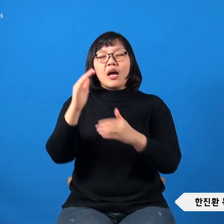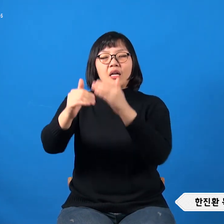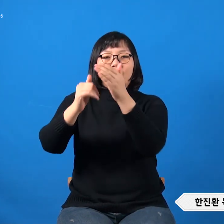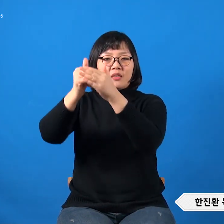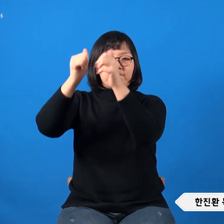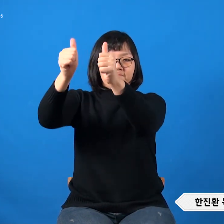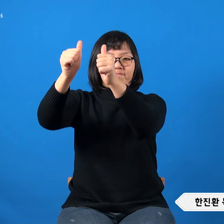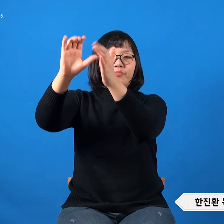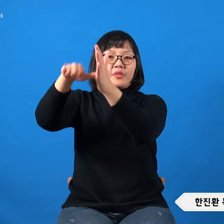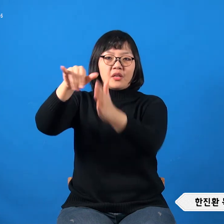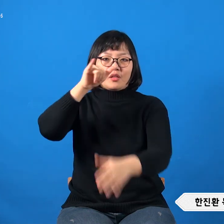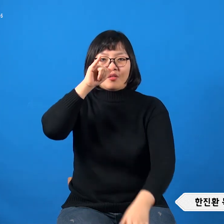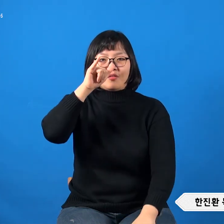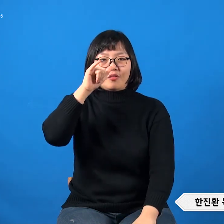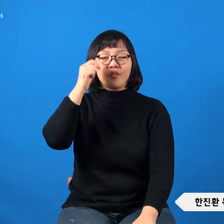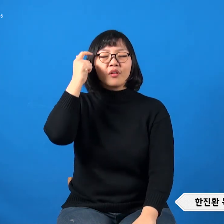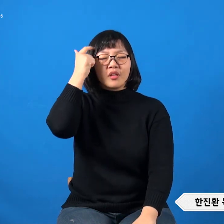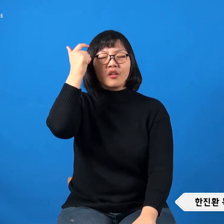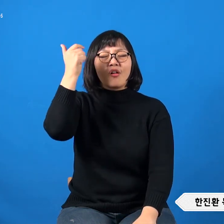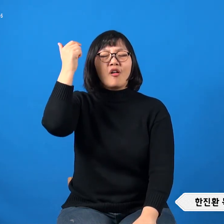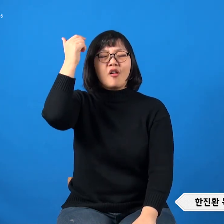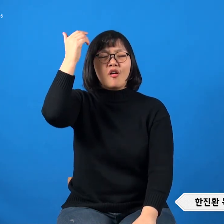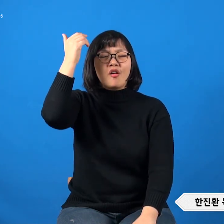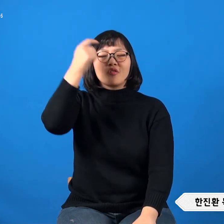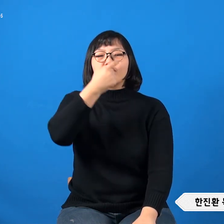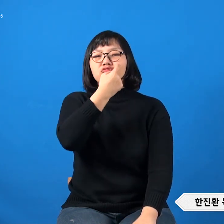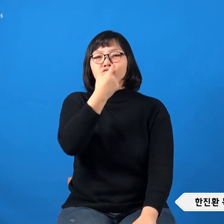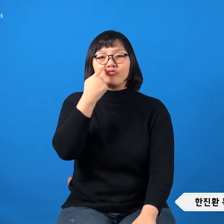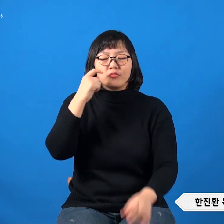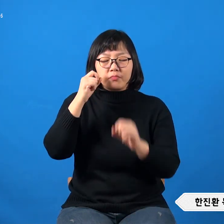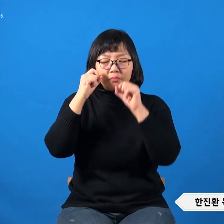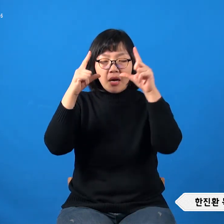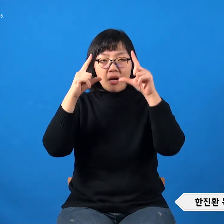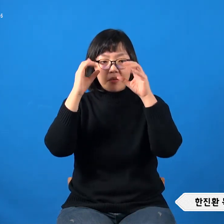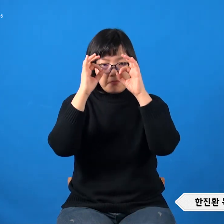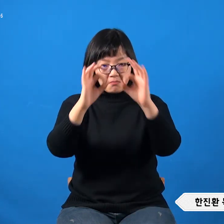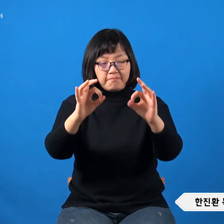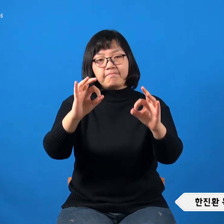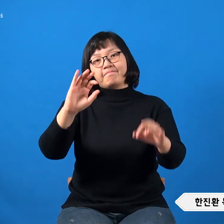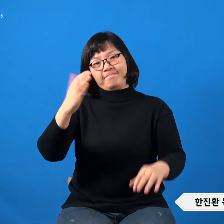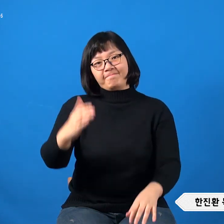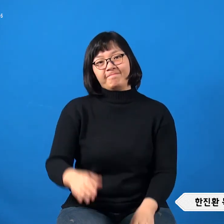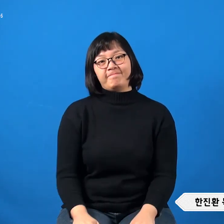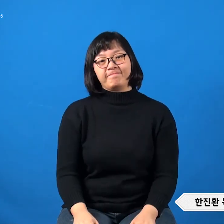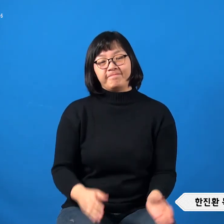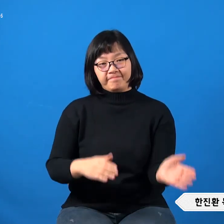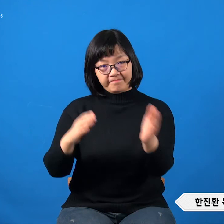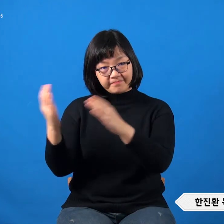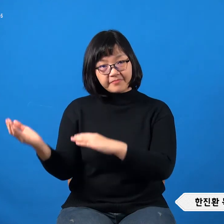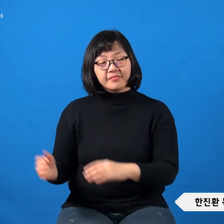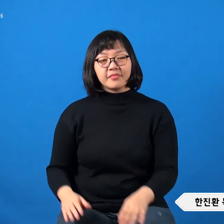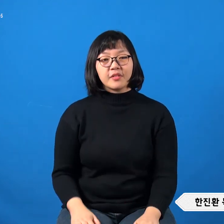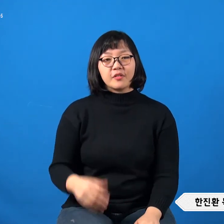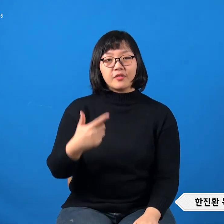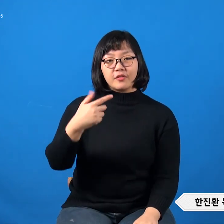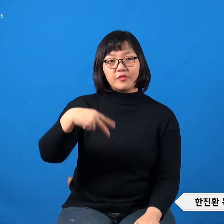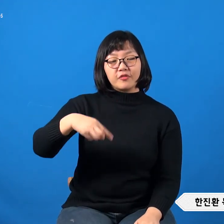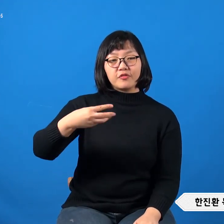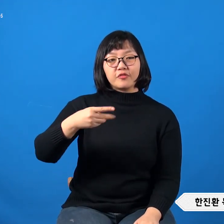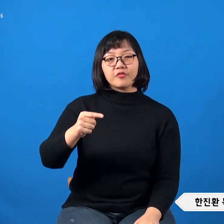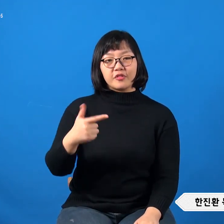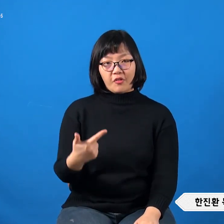많습니다. 영적인 눈으로 그걸 볼 수 있어야 됩니다. 존 뉴턴은